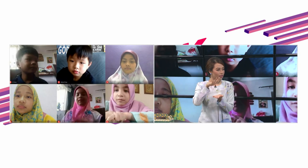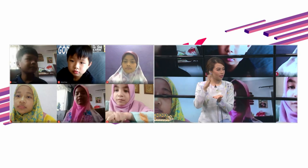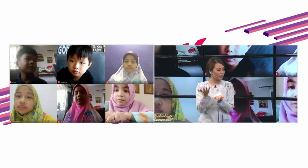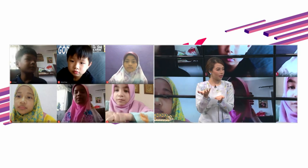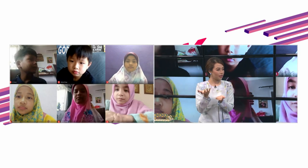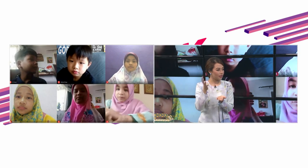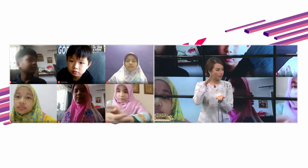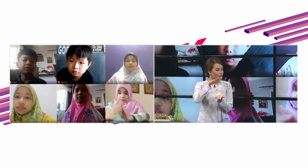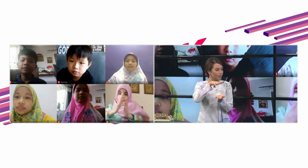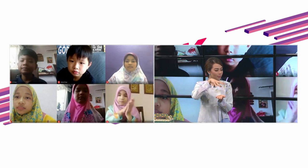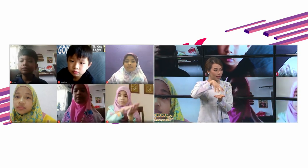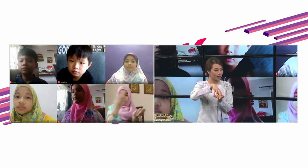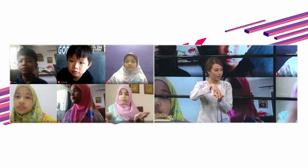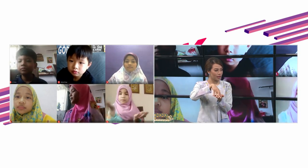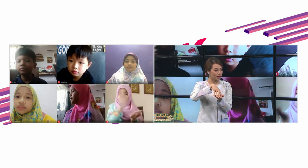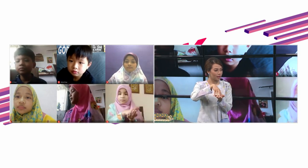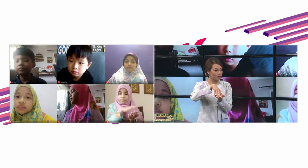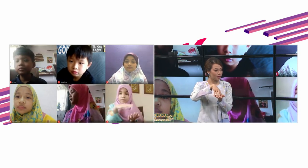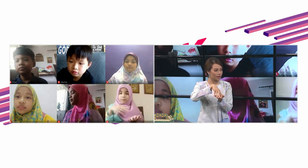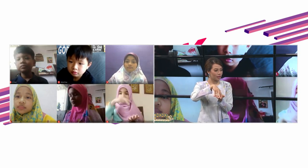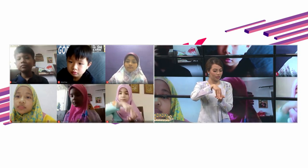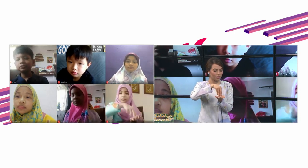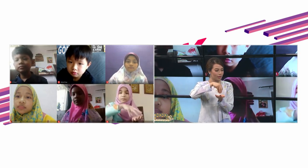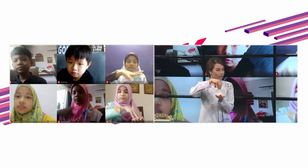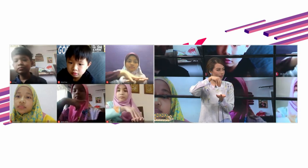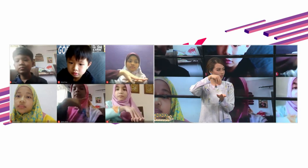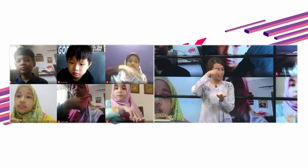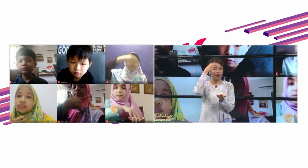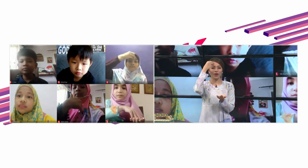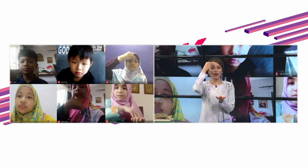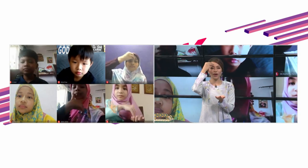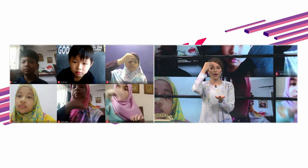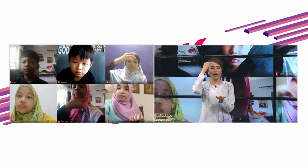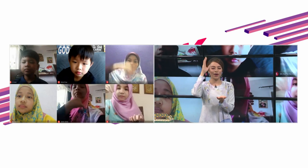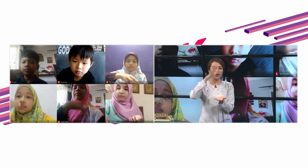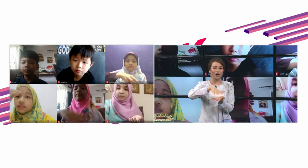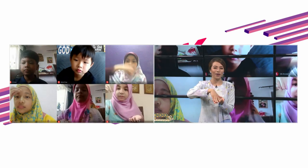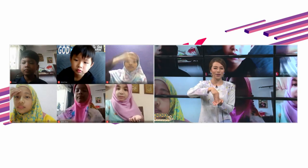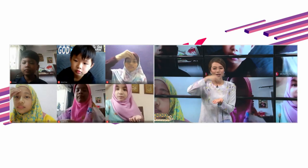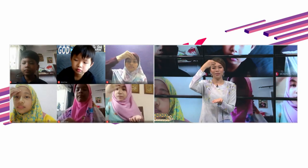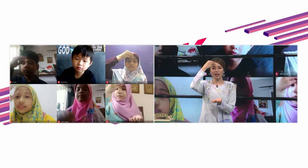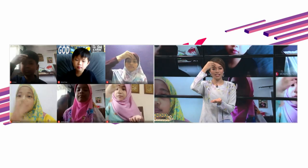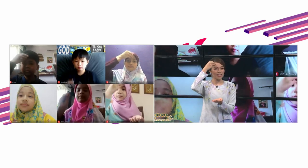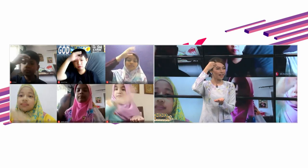tangan kanan. Belajar. Okey, ambil ilmu tu masuk dalam kepala.